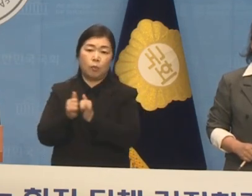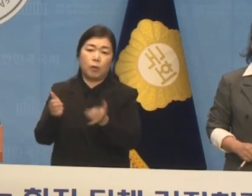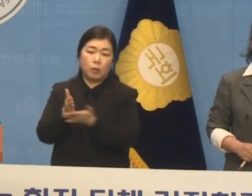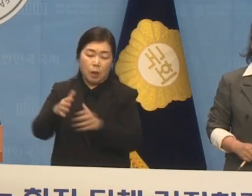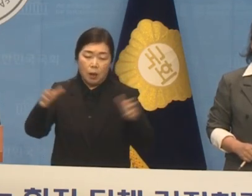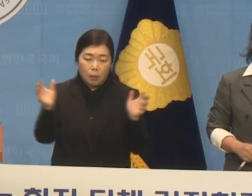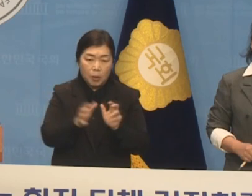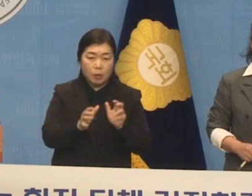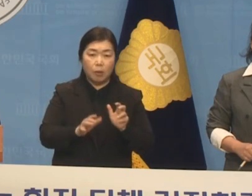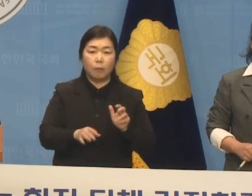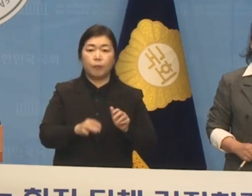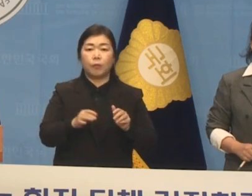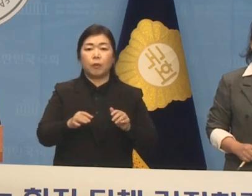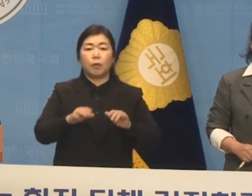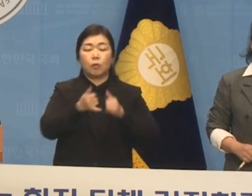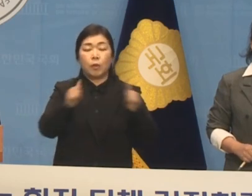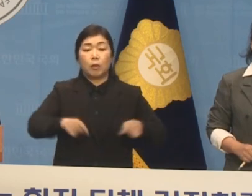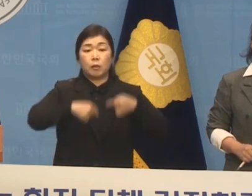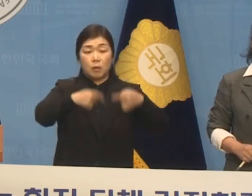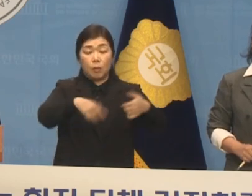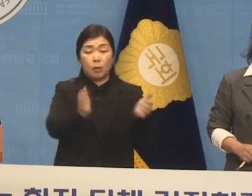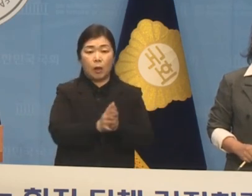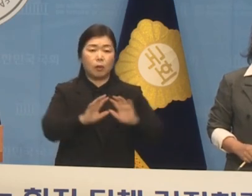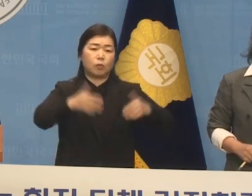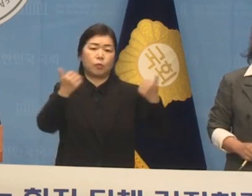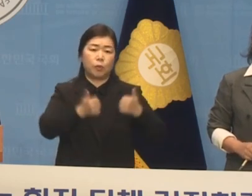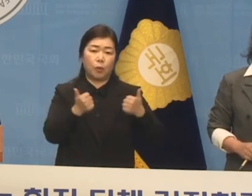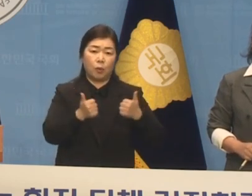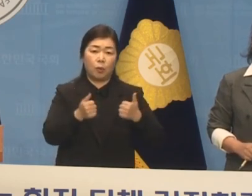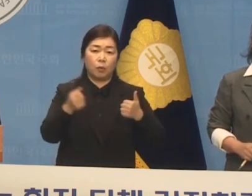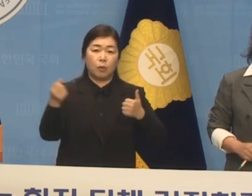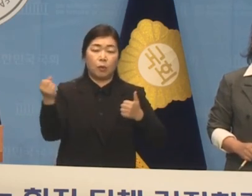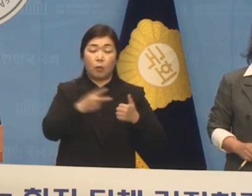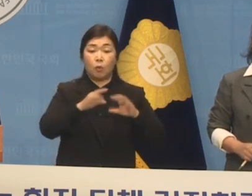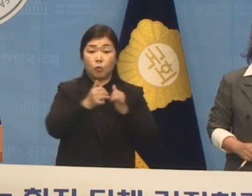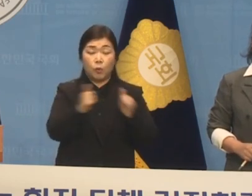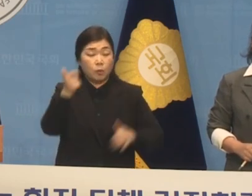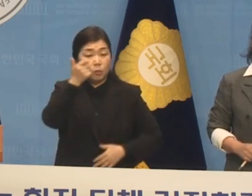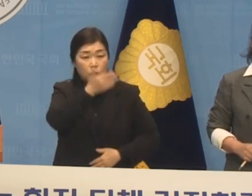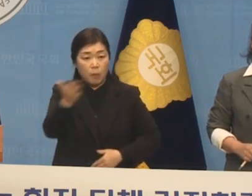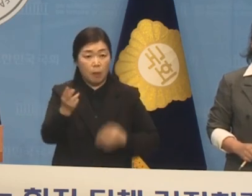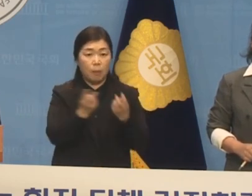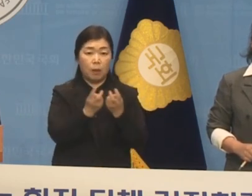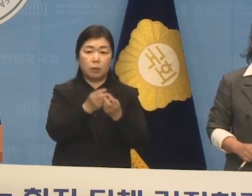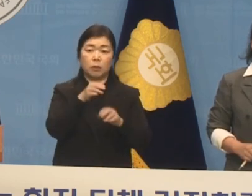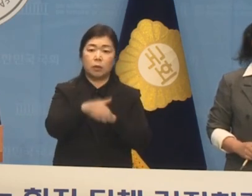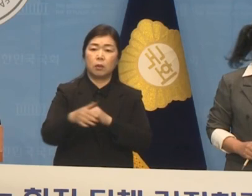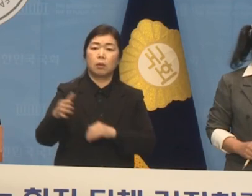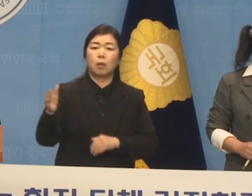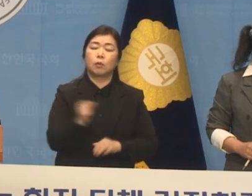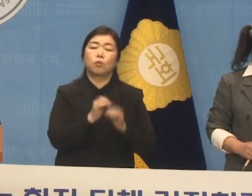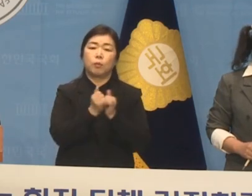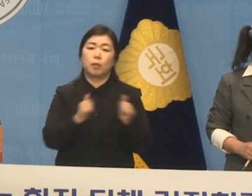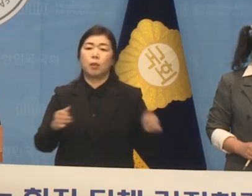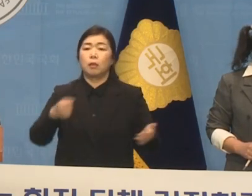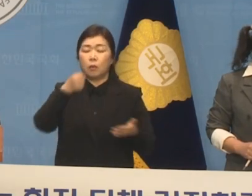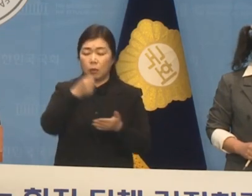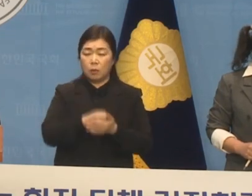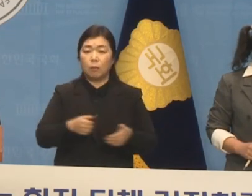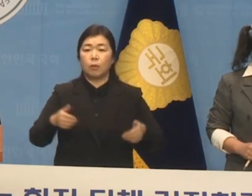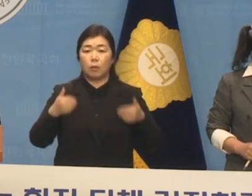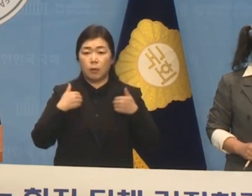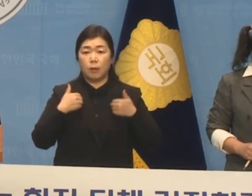국민 참여단 투표, 대국민 여론조사 방식으로 모든 것을 국민이 최종 결정하는